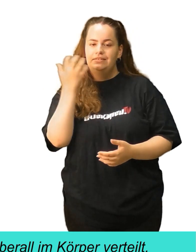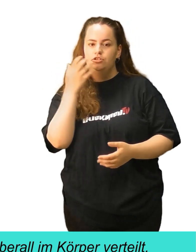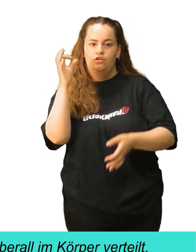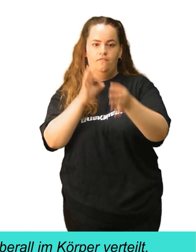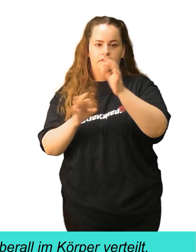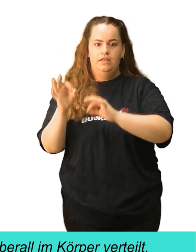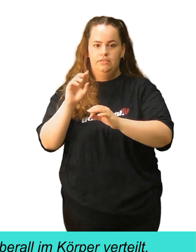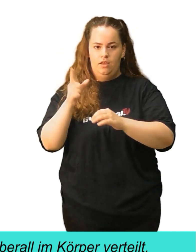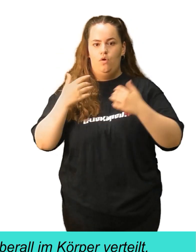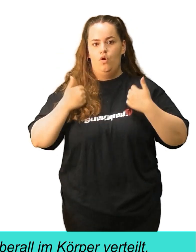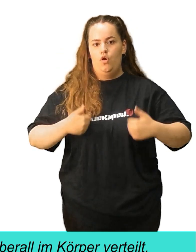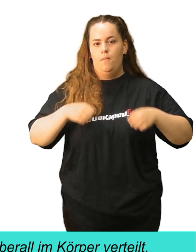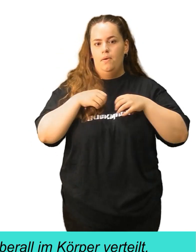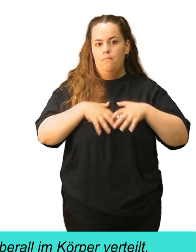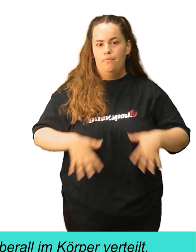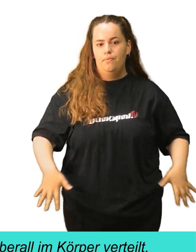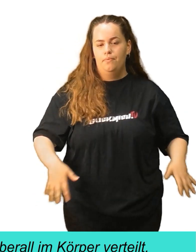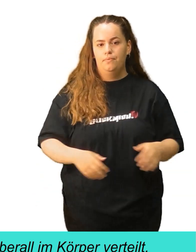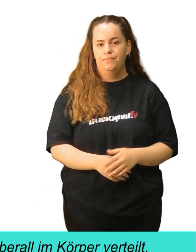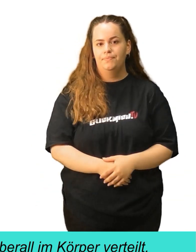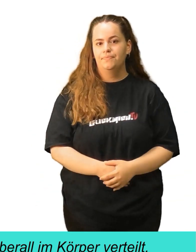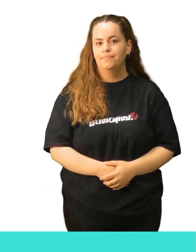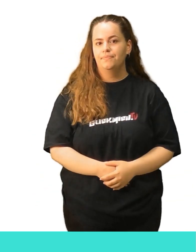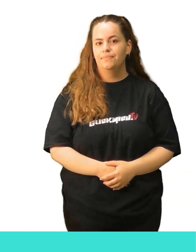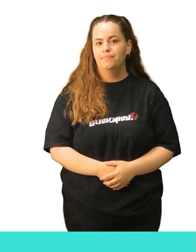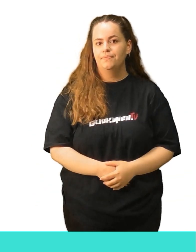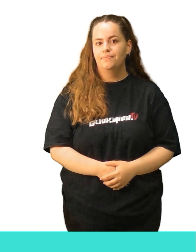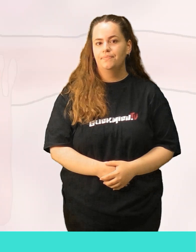Sauerstoffteilchen überall im Körper verteilt.